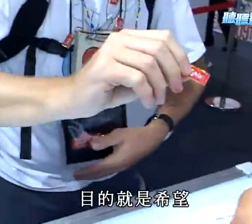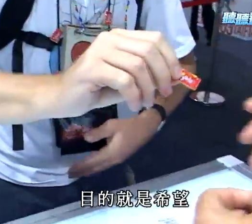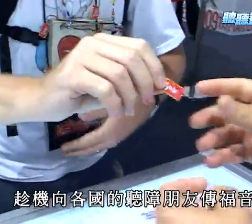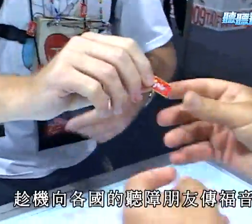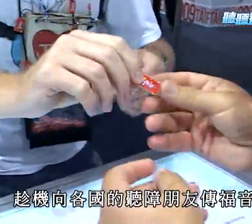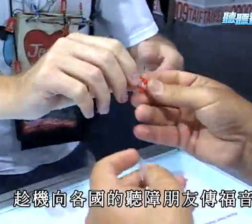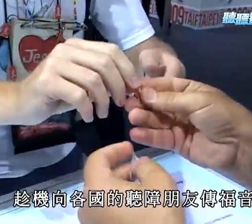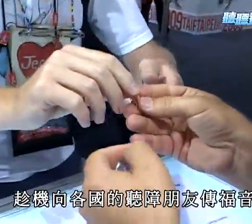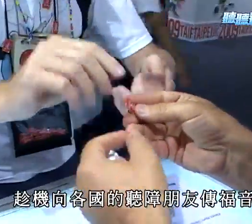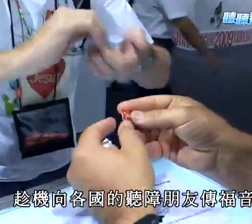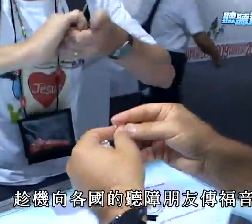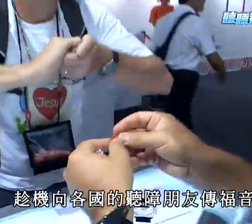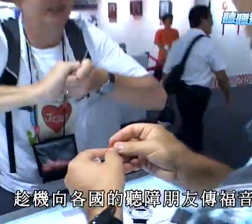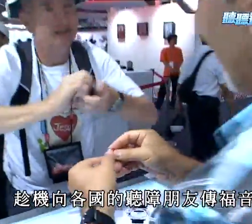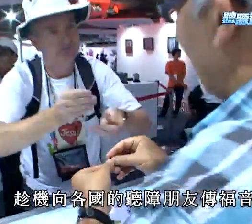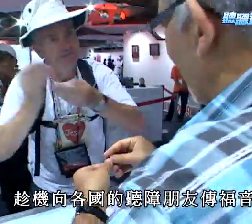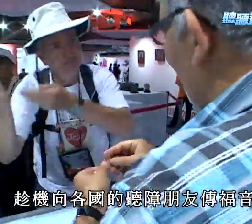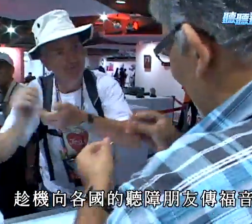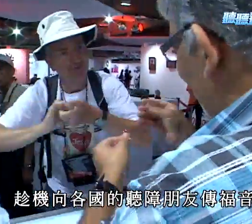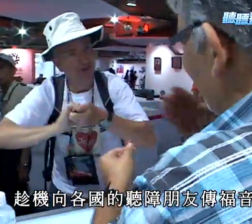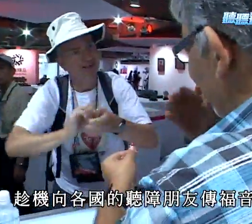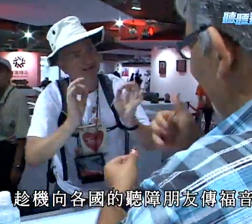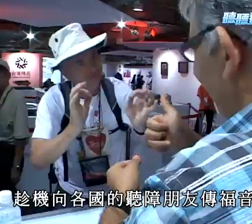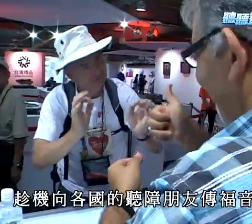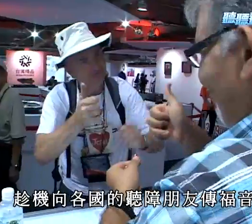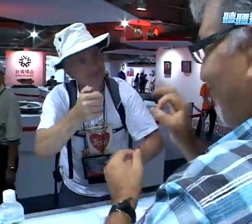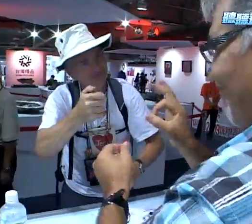趁机向各国的听障朋友传福音。